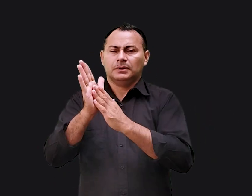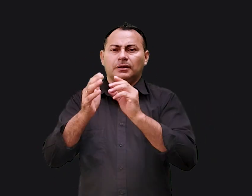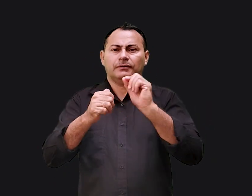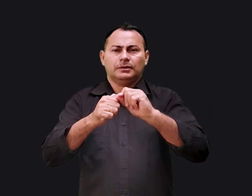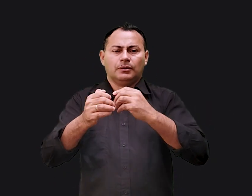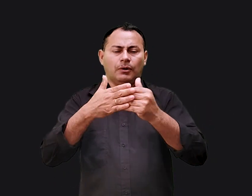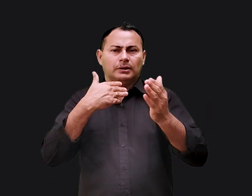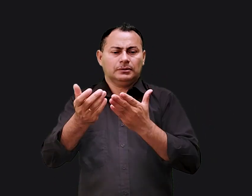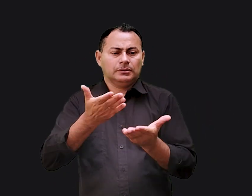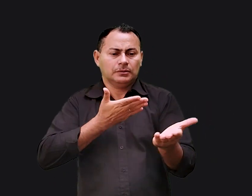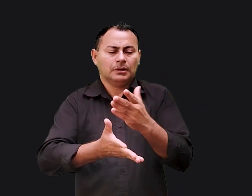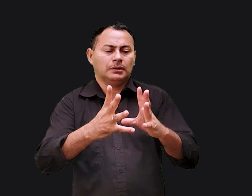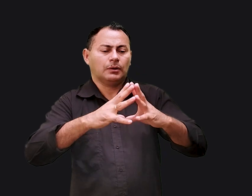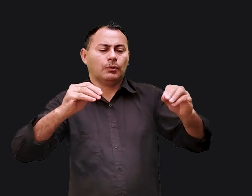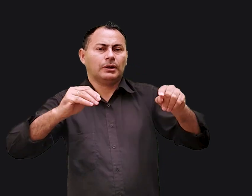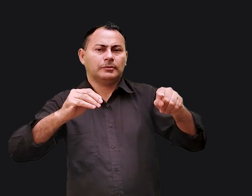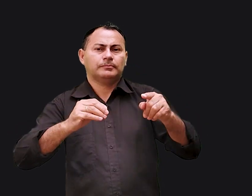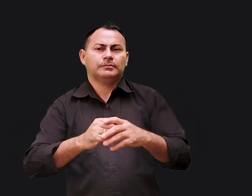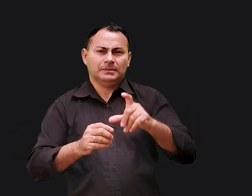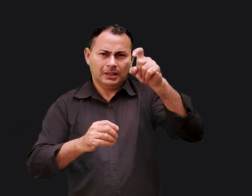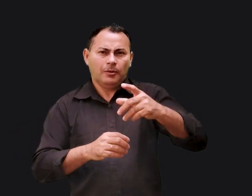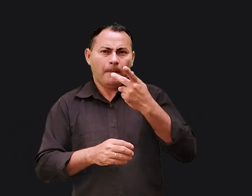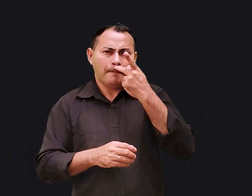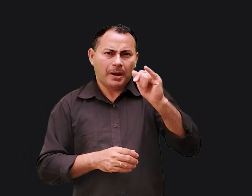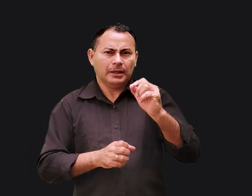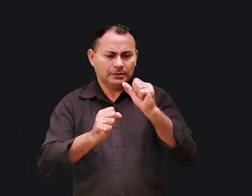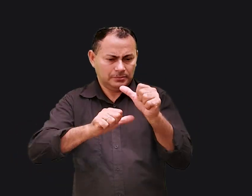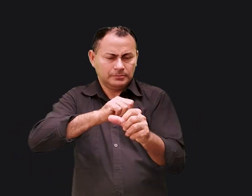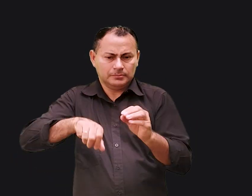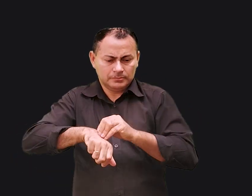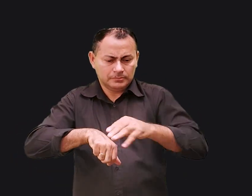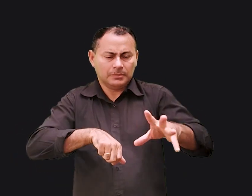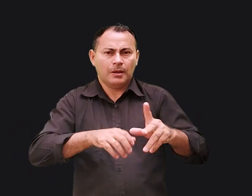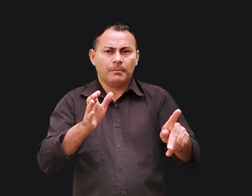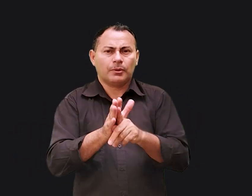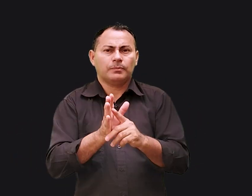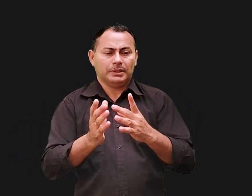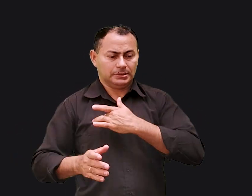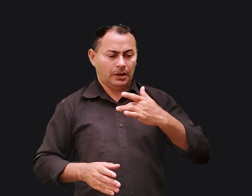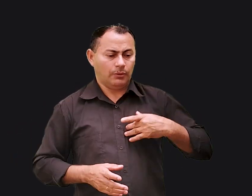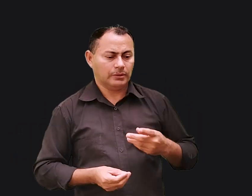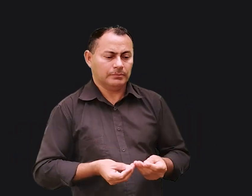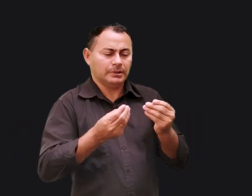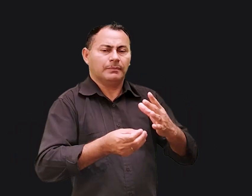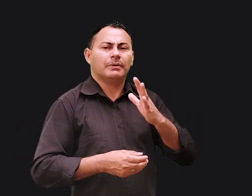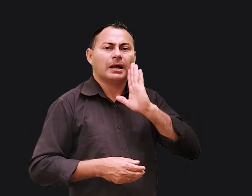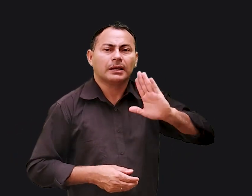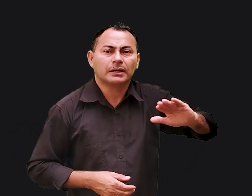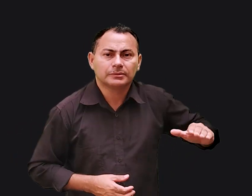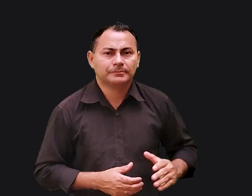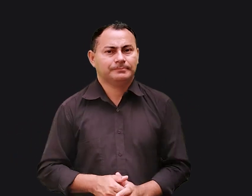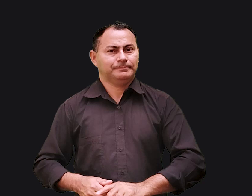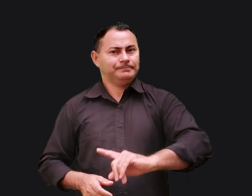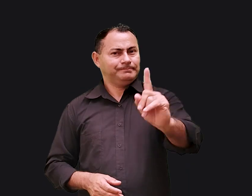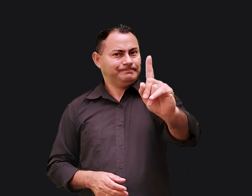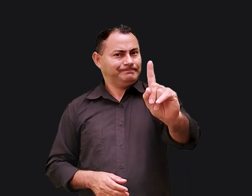fazer qualquer coisa em troca da cura dela, será que o pai poderá transferir sua própria saúde para a criança? Não, isso